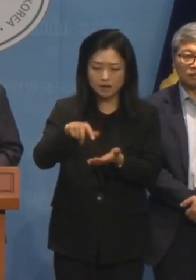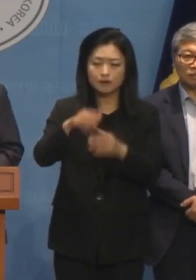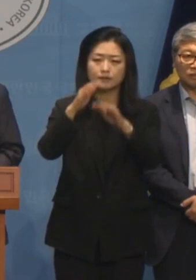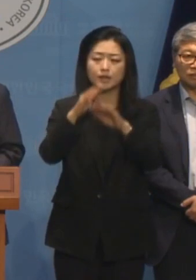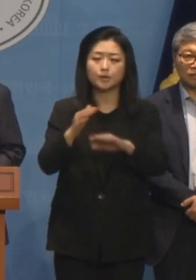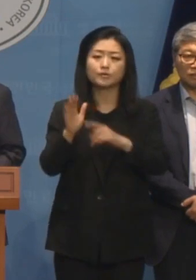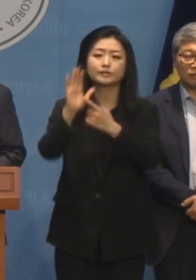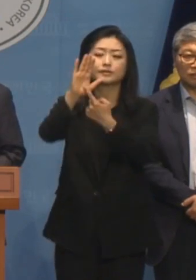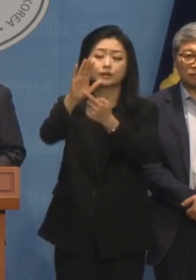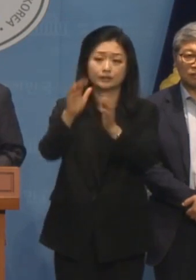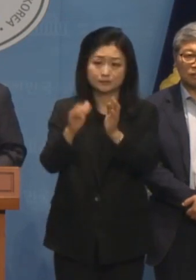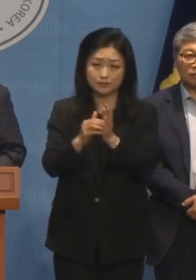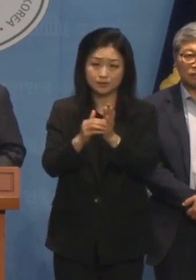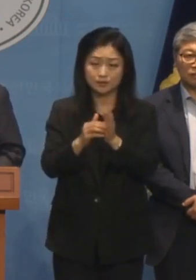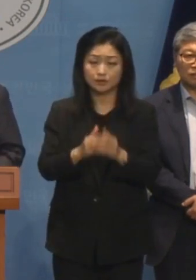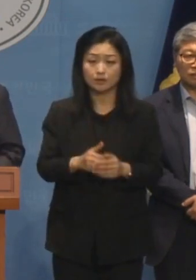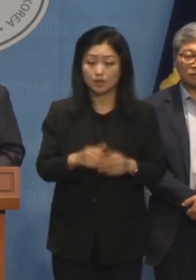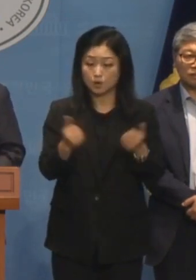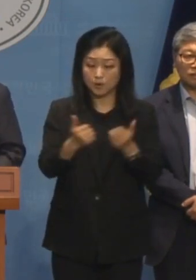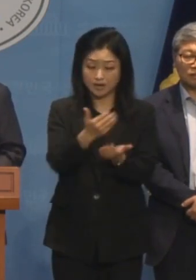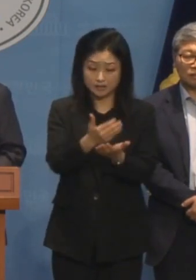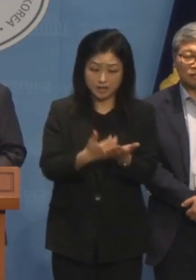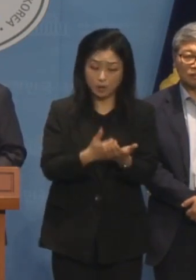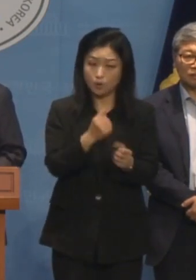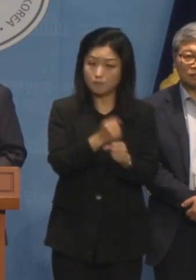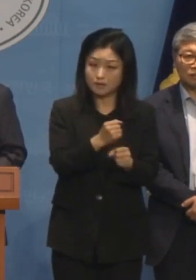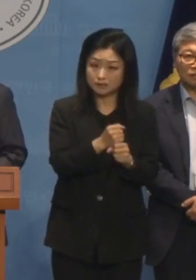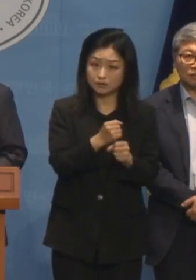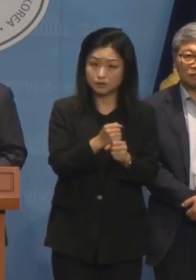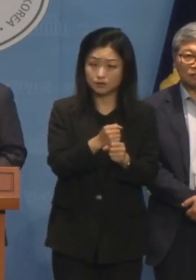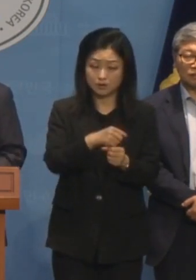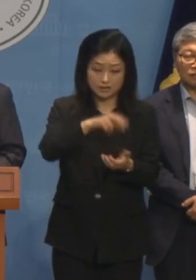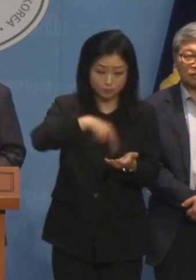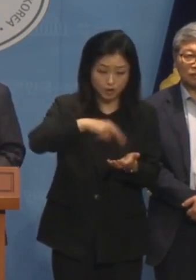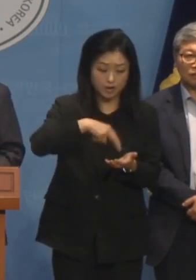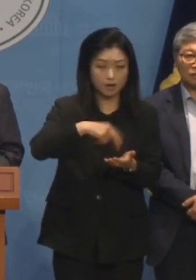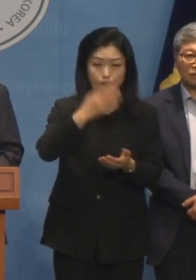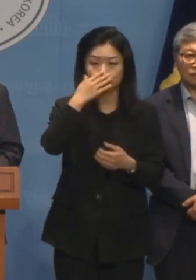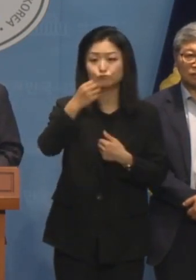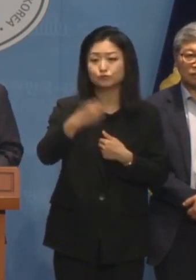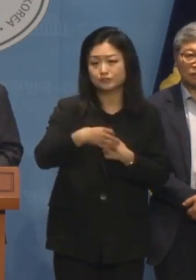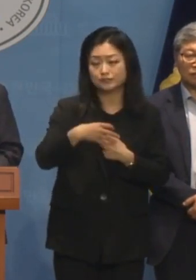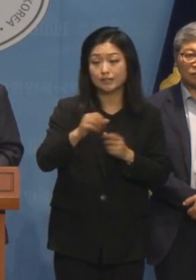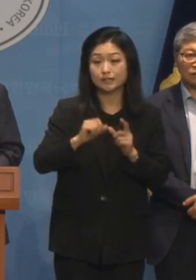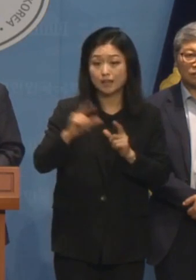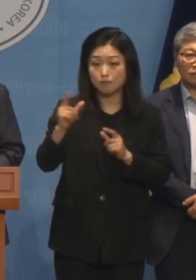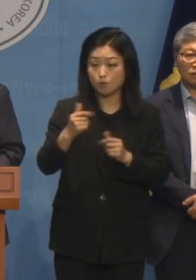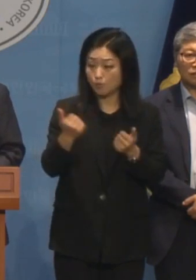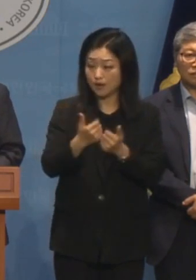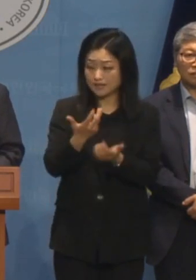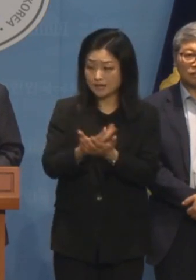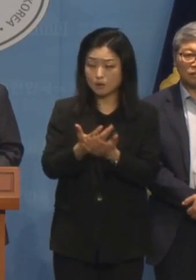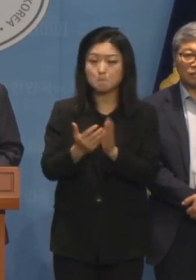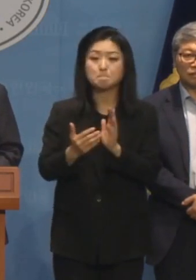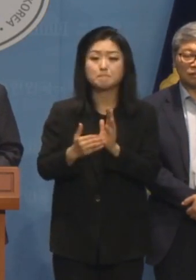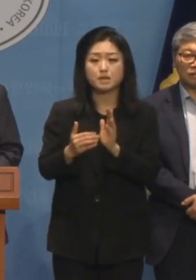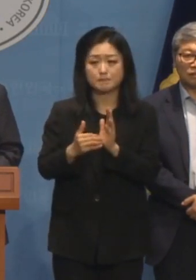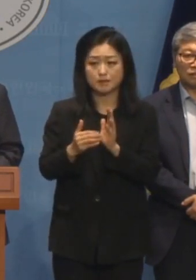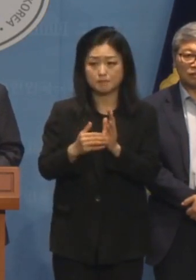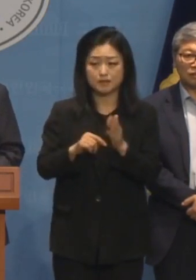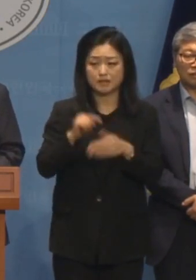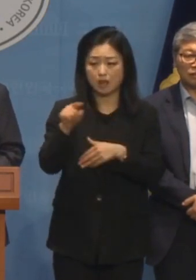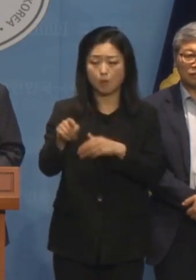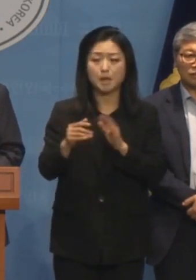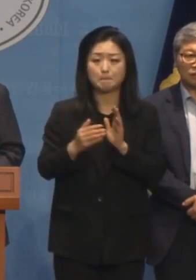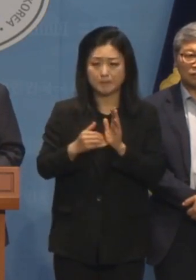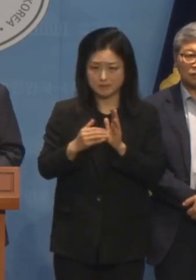지나지 않습니다. 회의록 작성과 회람 요구는 무시당했고 대부분의 회의 자료에는 비공개, 대외비